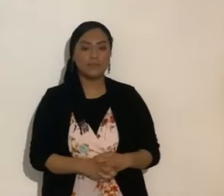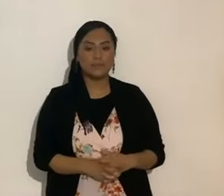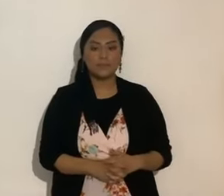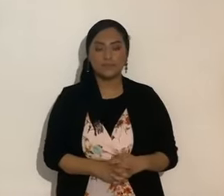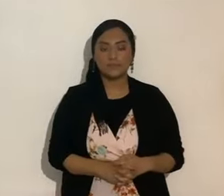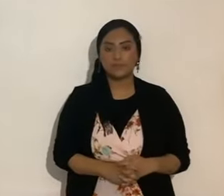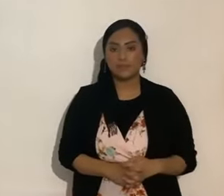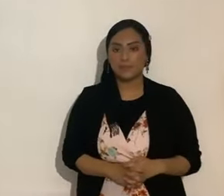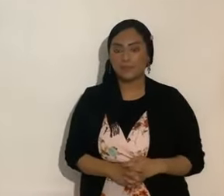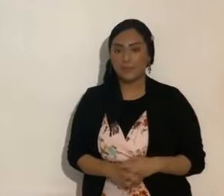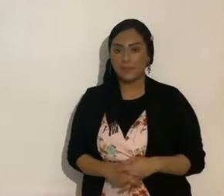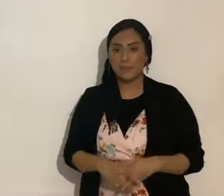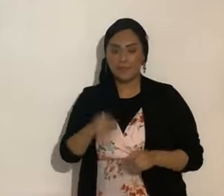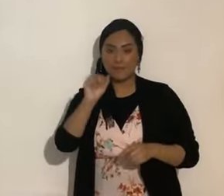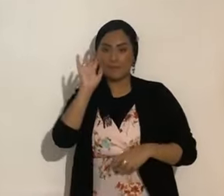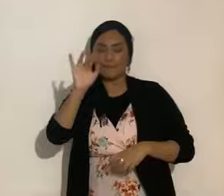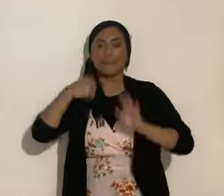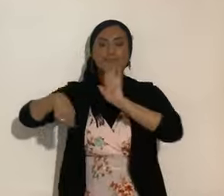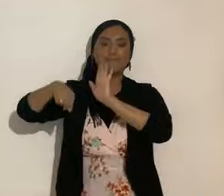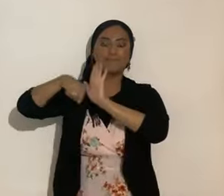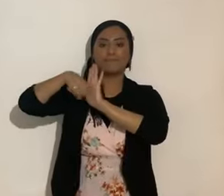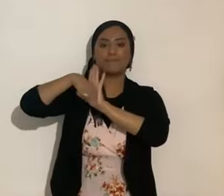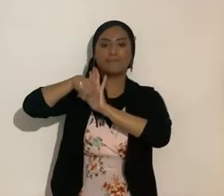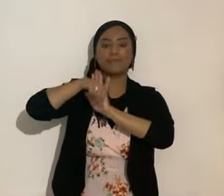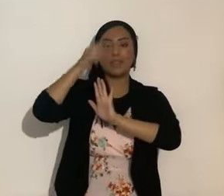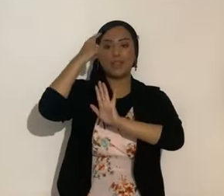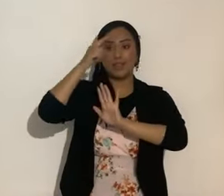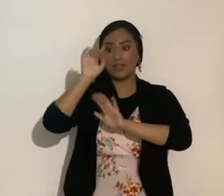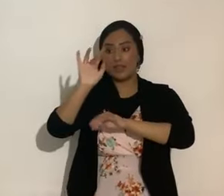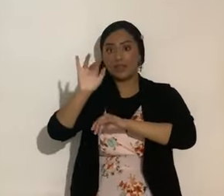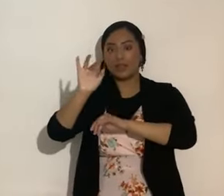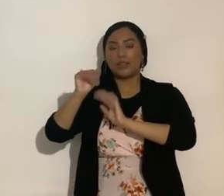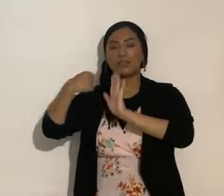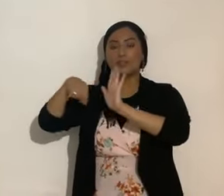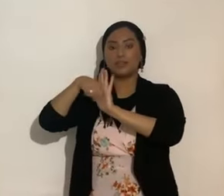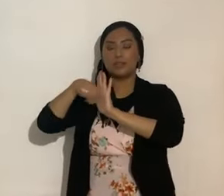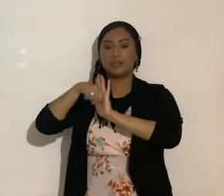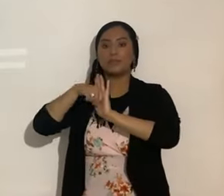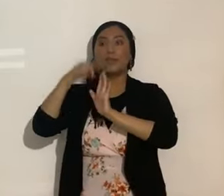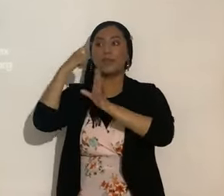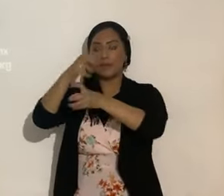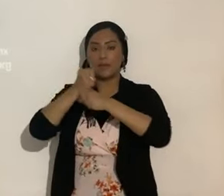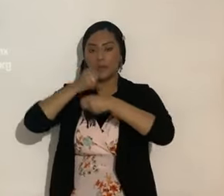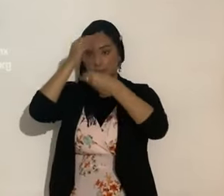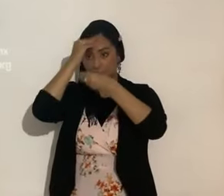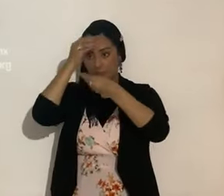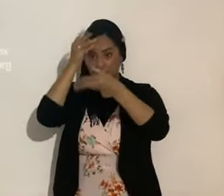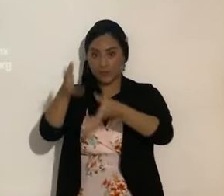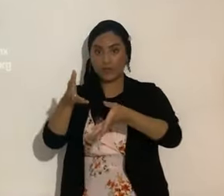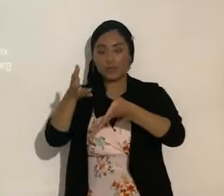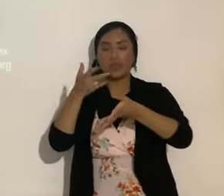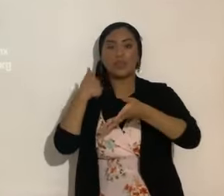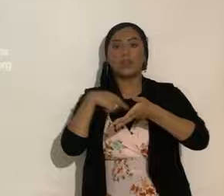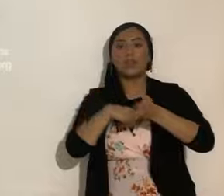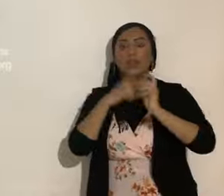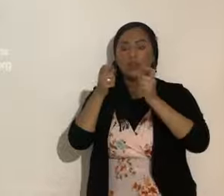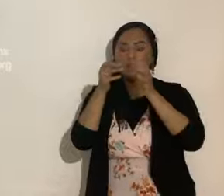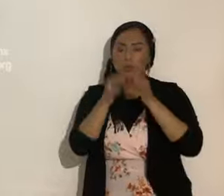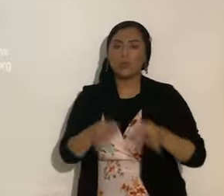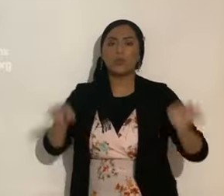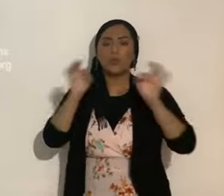No monetizamos nada. Pueden darle liga a la campanita, suscríbanse, denle liga a la campanita para que les lleguen las notificaciones, porque voy a estar dando temas